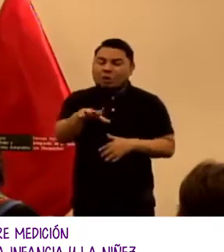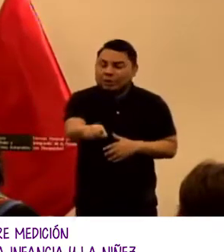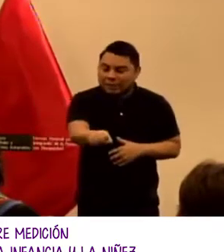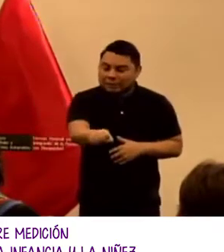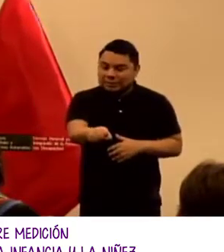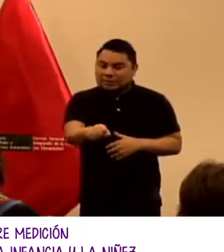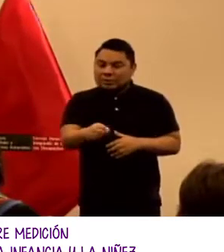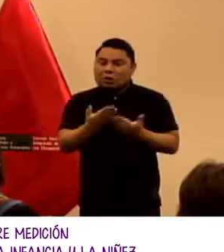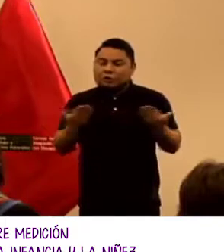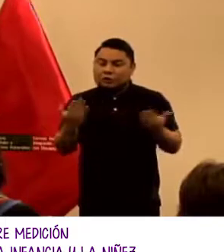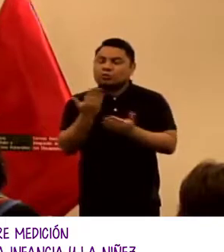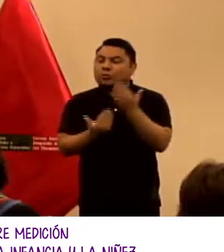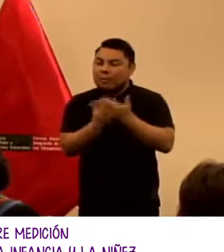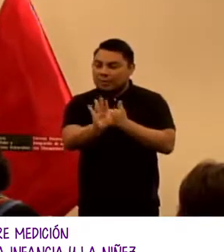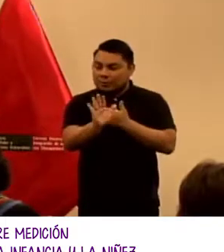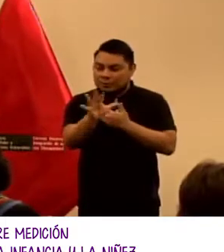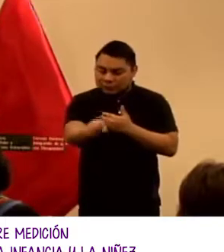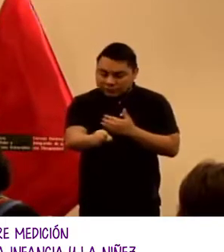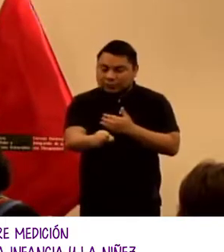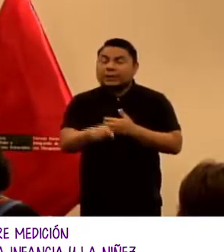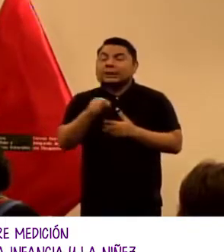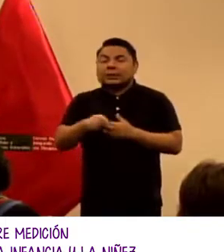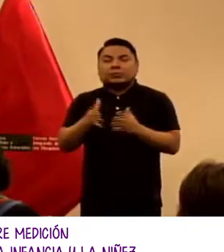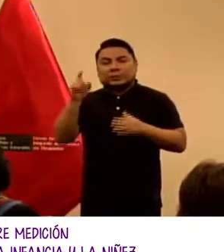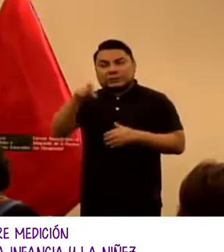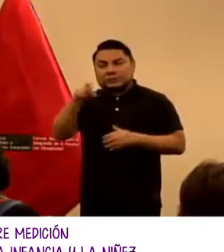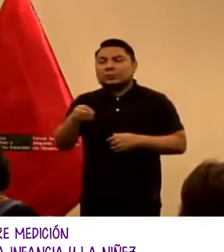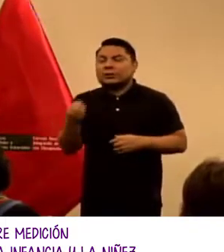mano. Aquí la comparación se hace necesaria porque realmente,